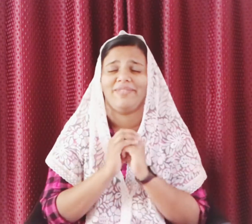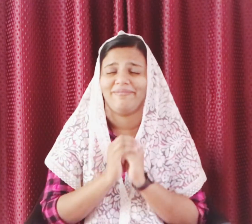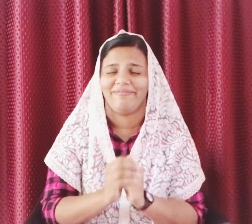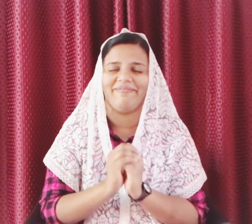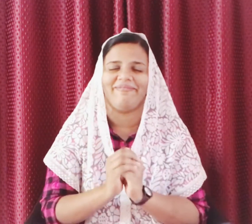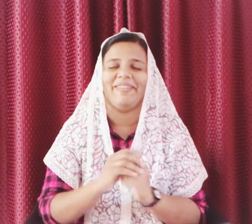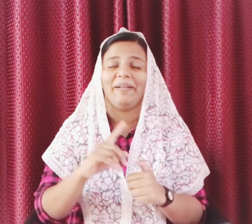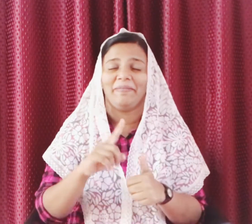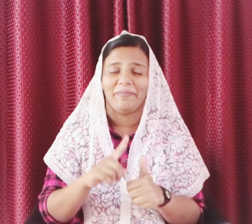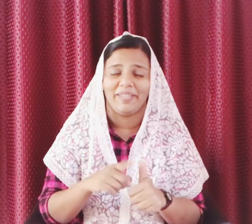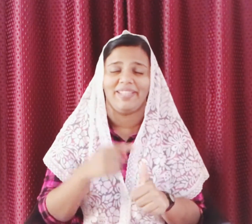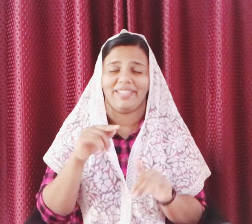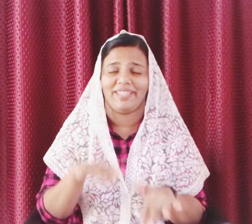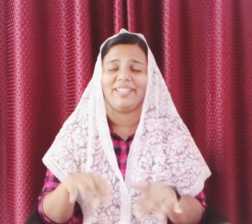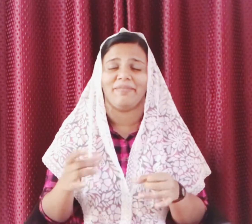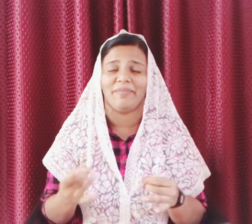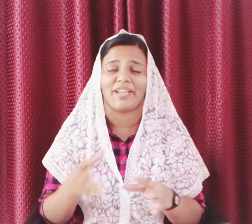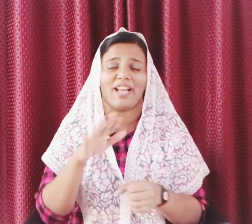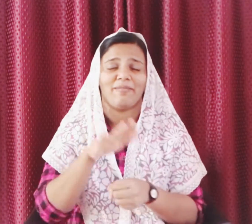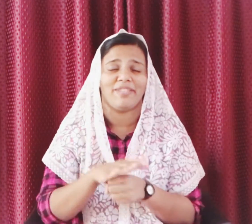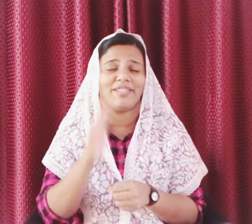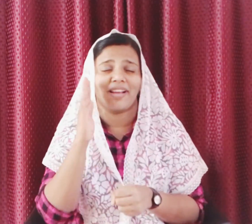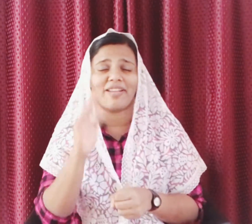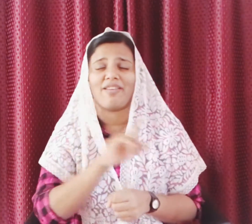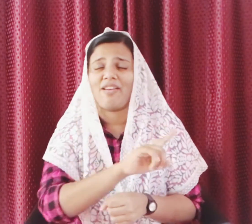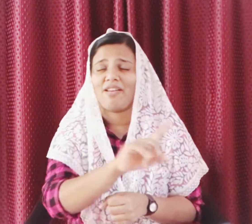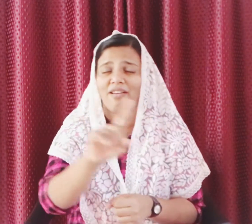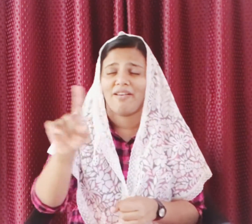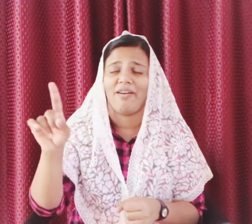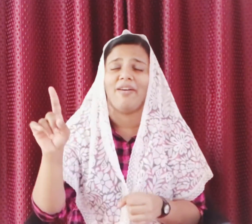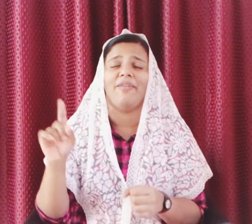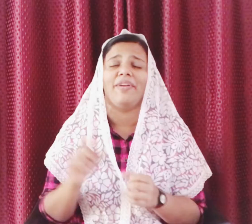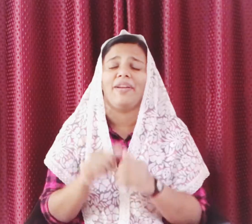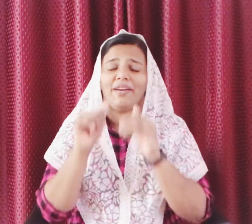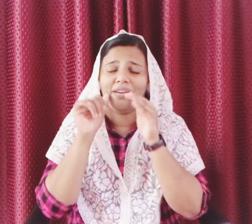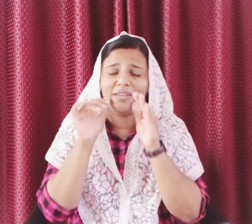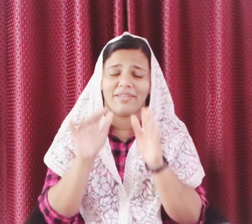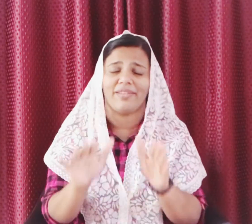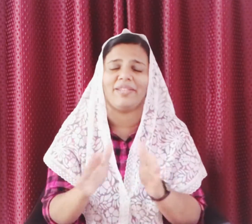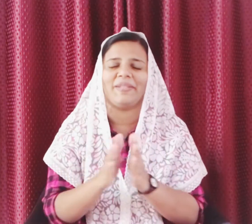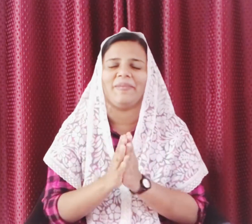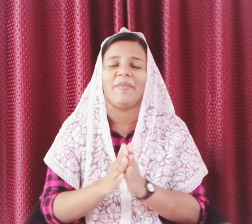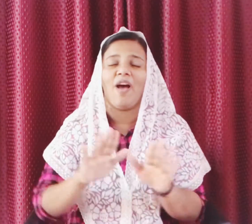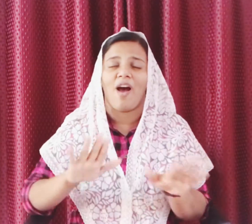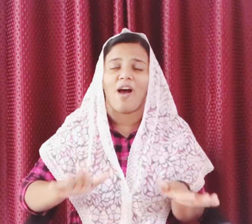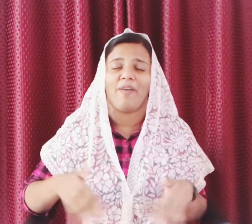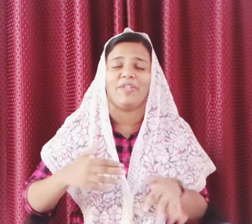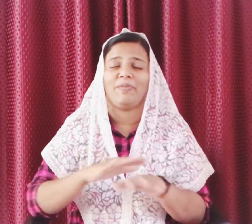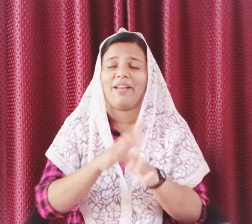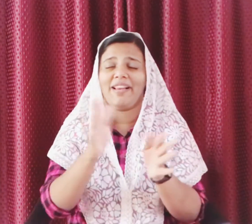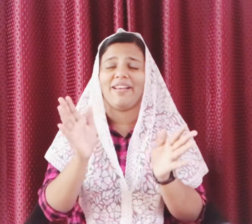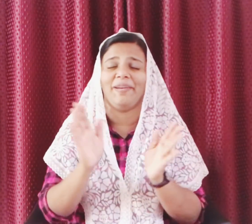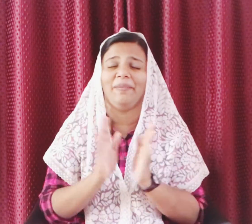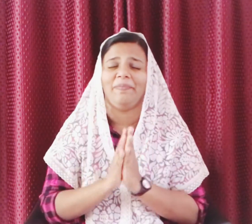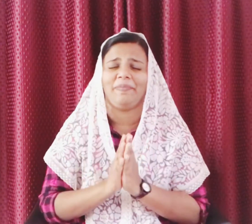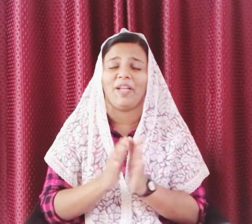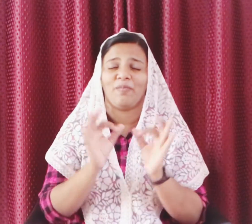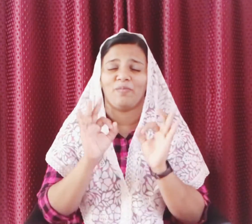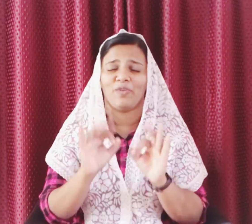പിതാവെ. പ്രത്യേകിച്ച് കർത്താവെ ഈ പ്രഭാതത്തിൽ ഈ ശബ്ദം കേൾക്കുന്ന അങ്ങനെ മക്കളെല്ലാവരെയും അനുഗ്രഹിക്കണമേ. അവരുടെ ആവശ്യങ്ങൾ കർത്താവെ, അവരുടെ ഈ